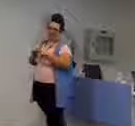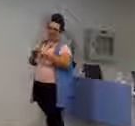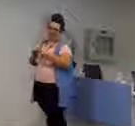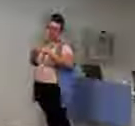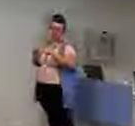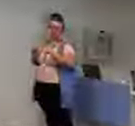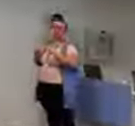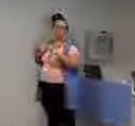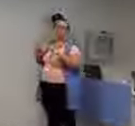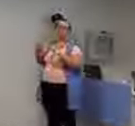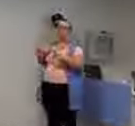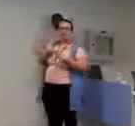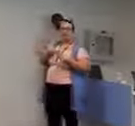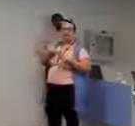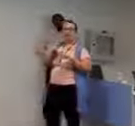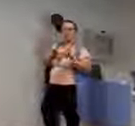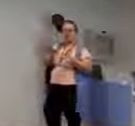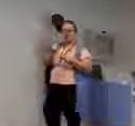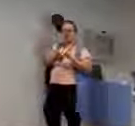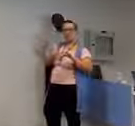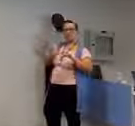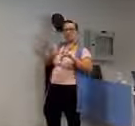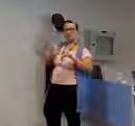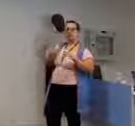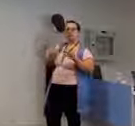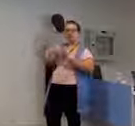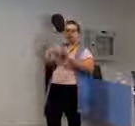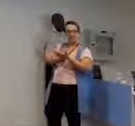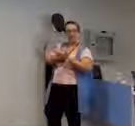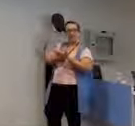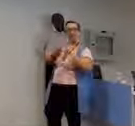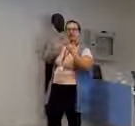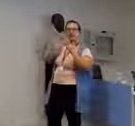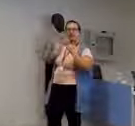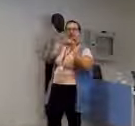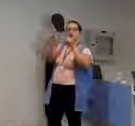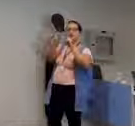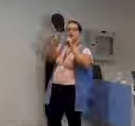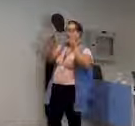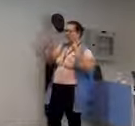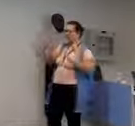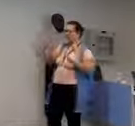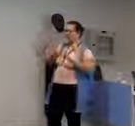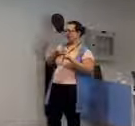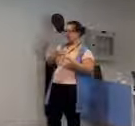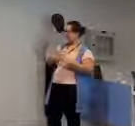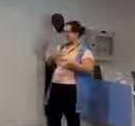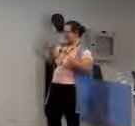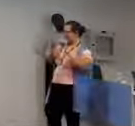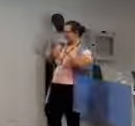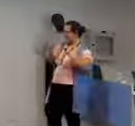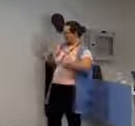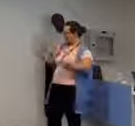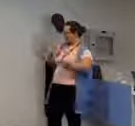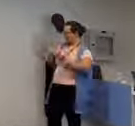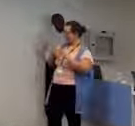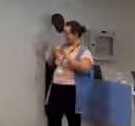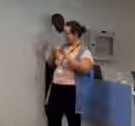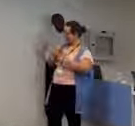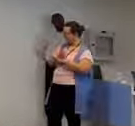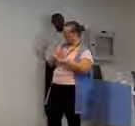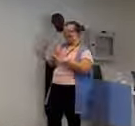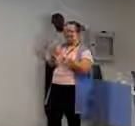para fabricar já existe projeto, já existe desenho, já existe programa de usinagem, já existe tudo. Ok? No